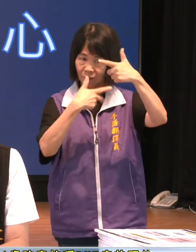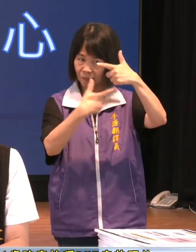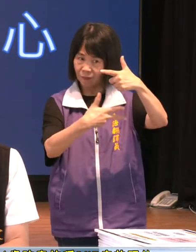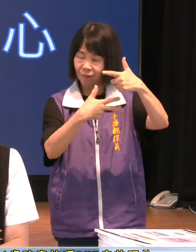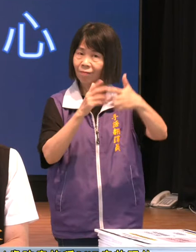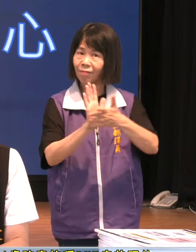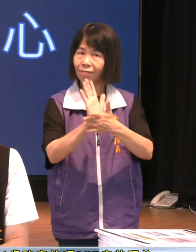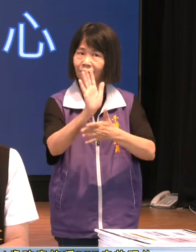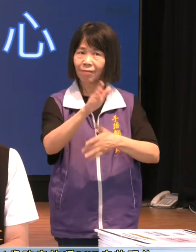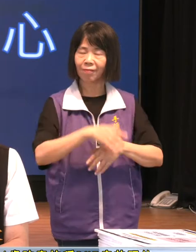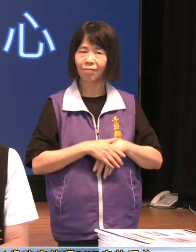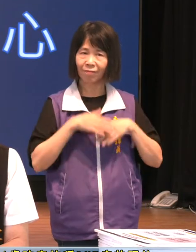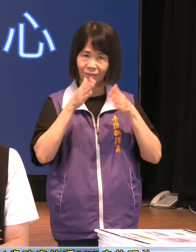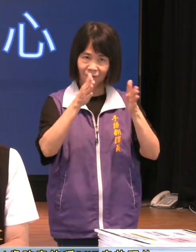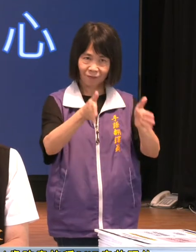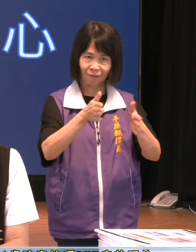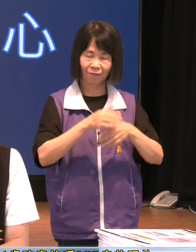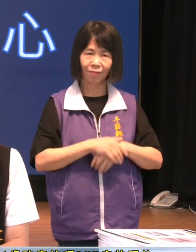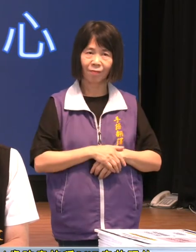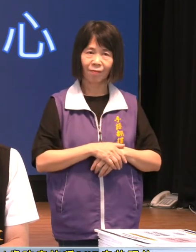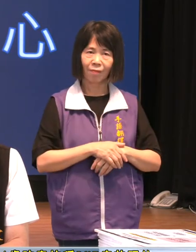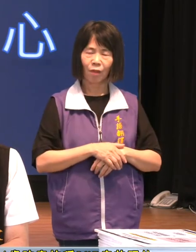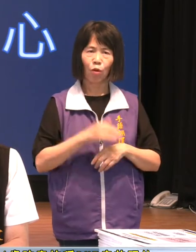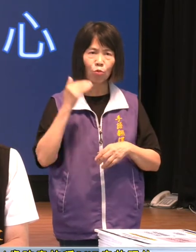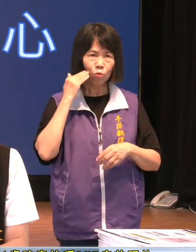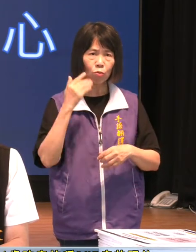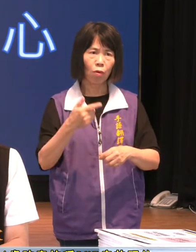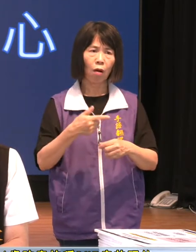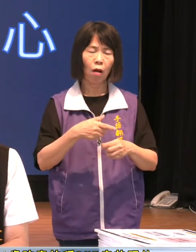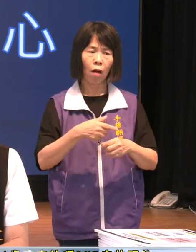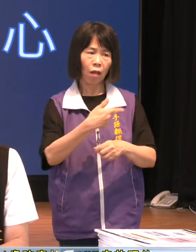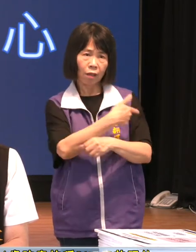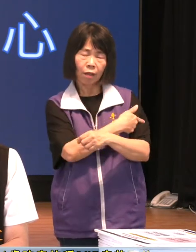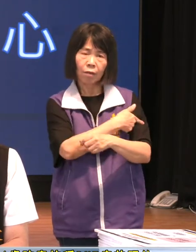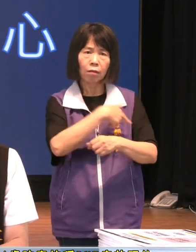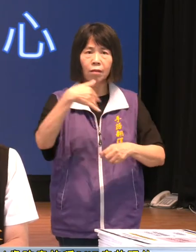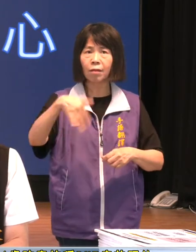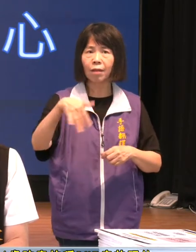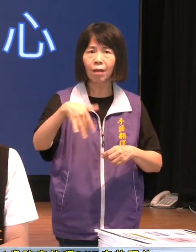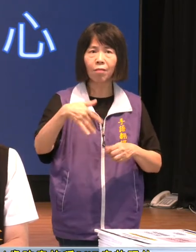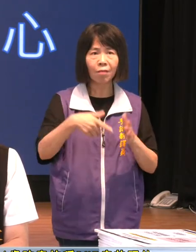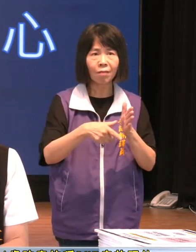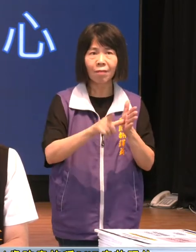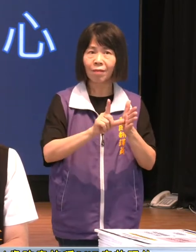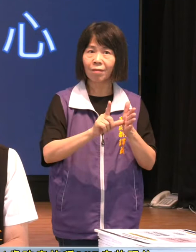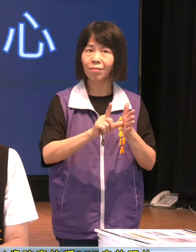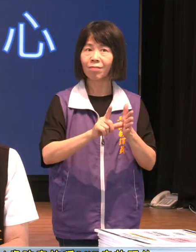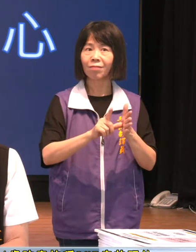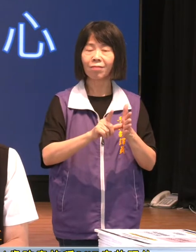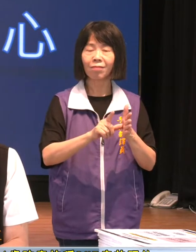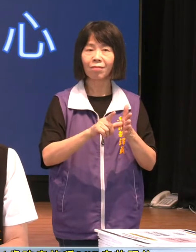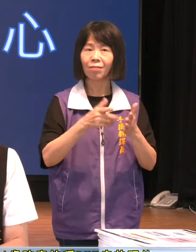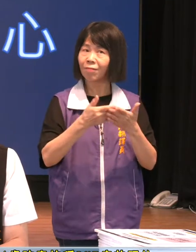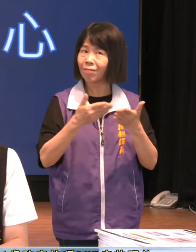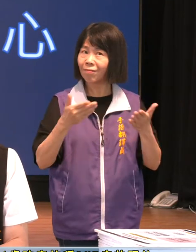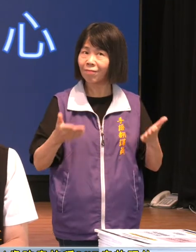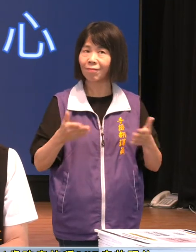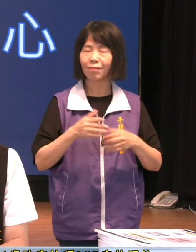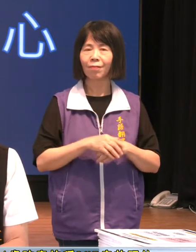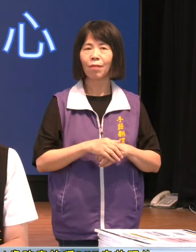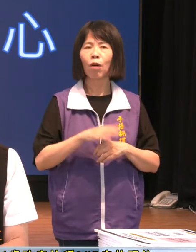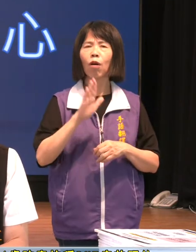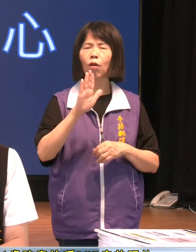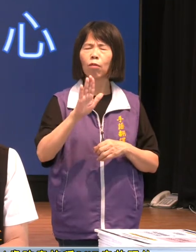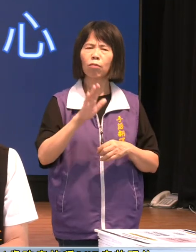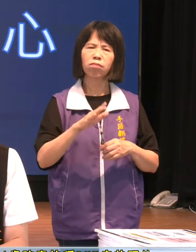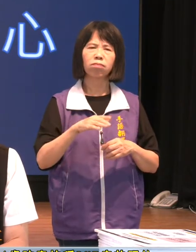7号之后那我们针对于来不及做预防接种就是这段时间这个因为有某些因